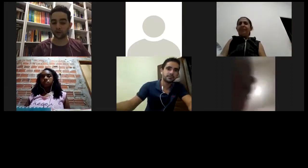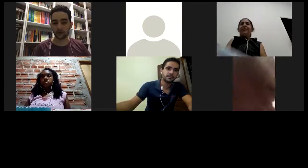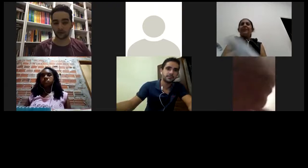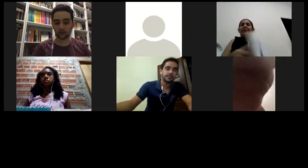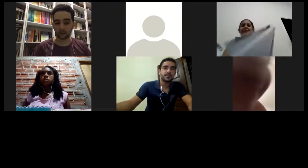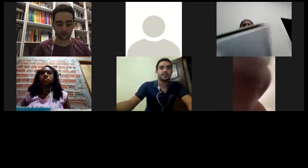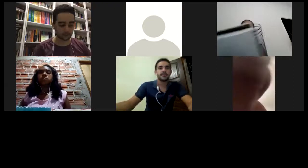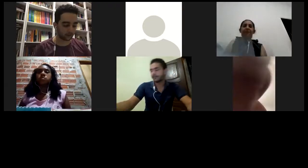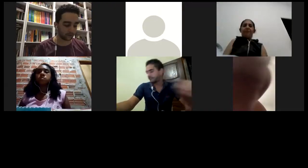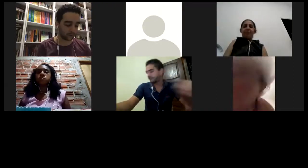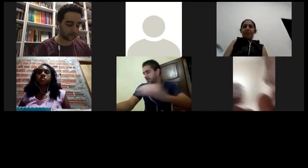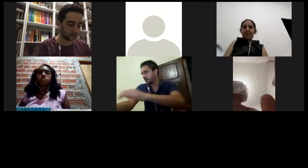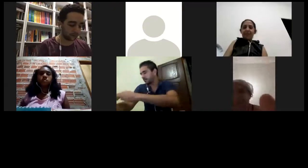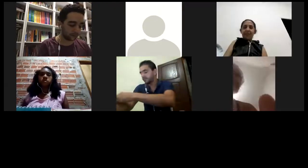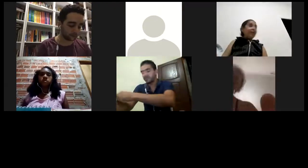Oi, pode falar, Alisson.